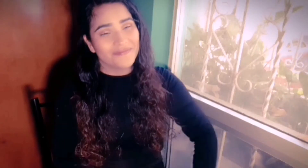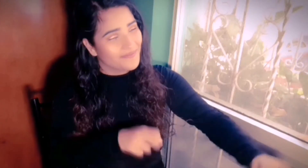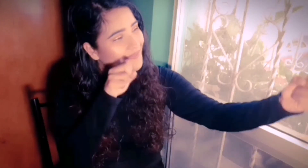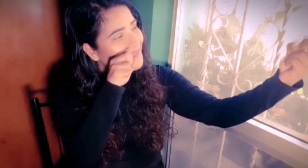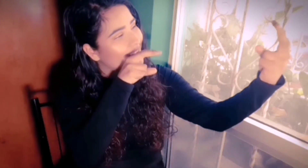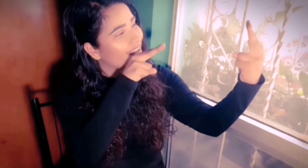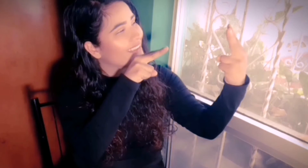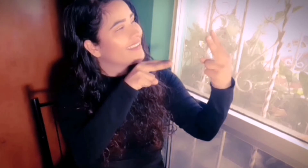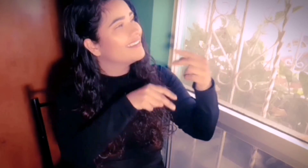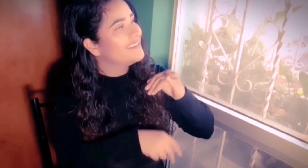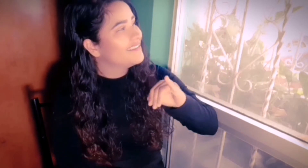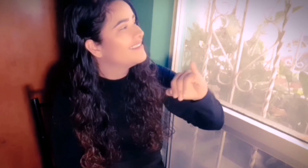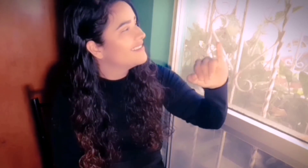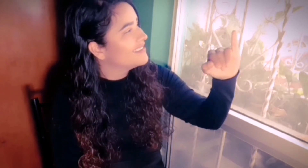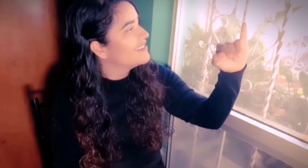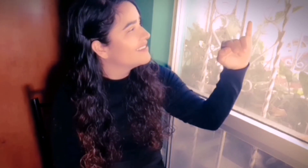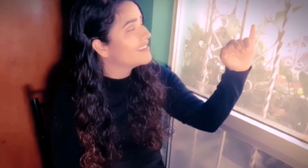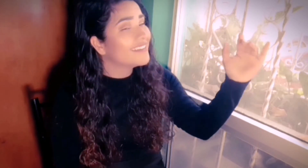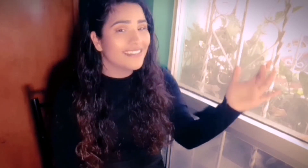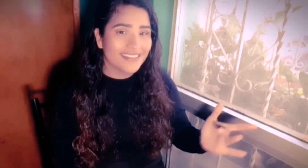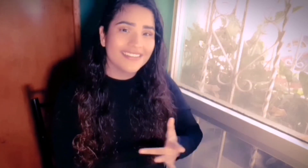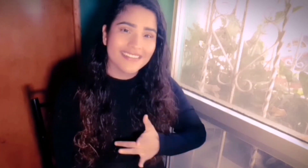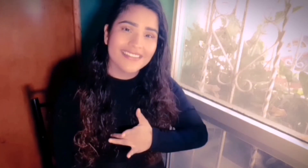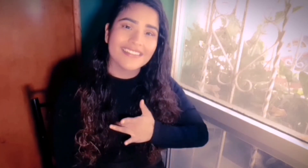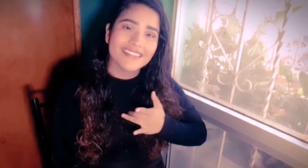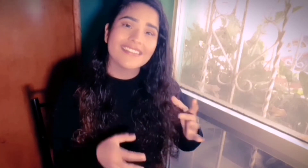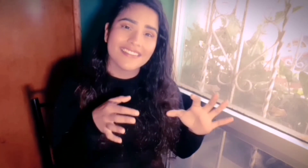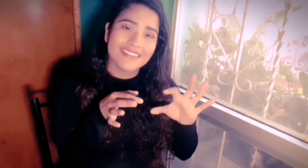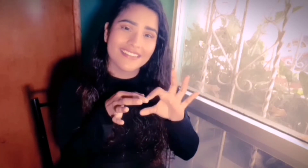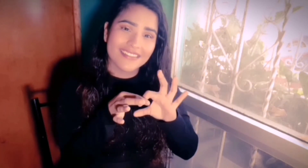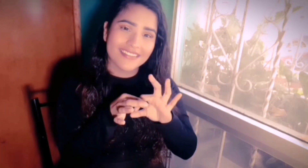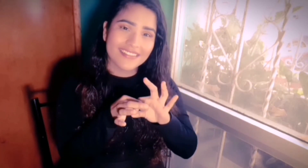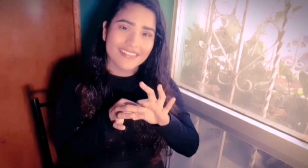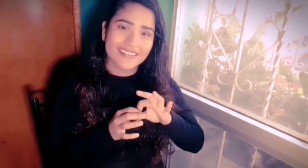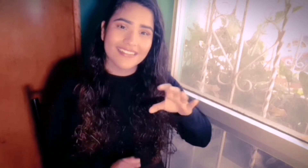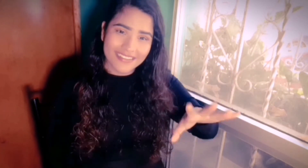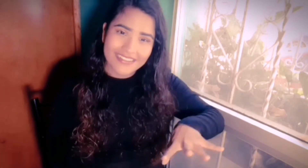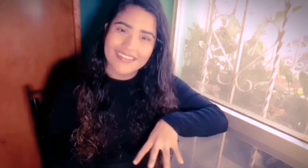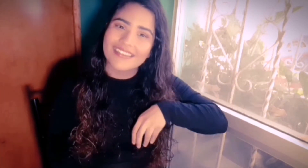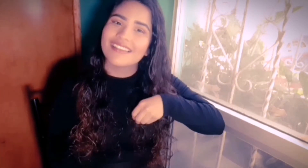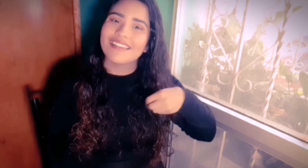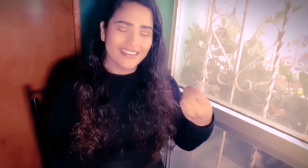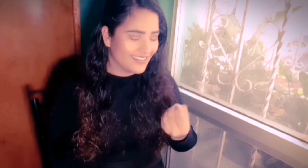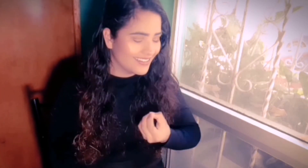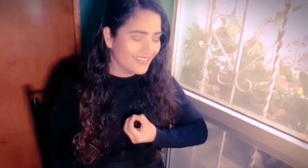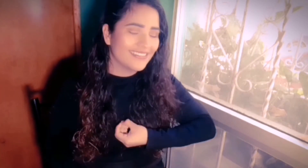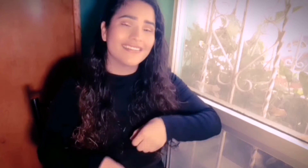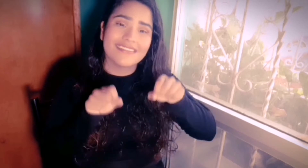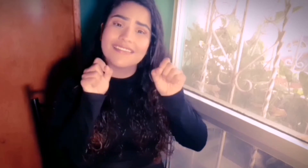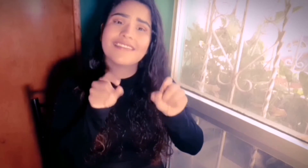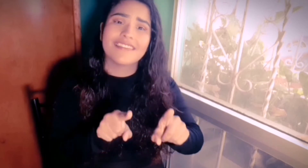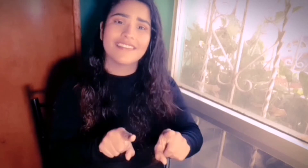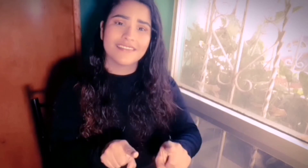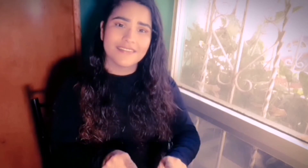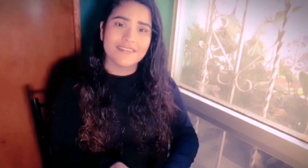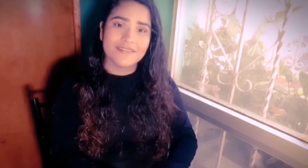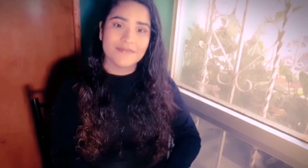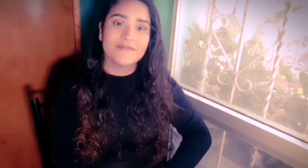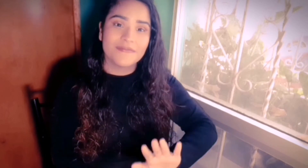Al vernos desde lejos tan unidos, empujando al mismo sitio,